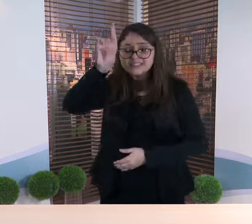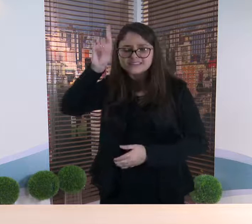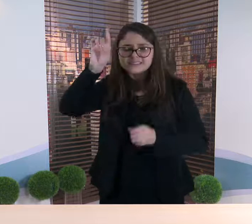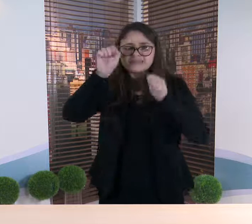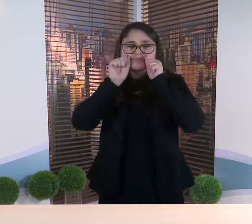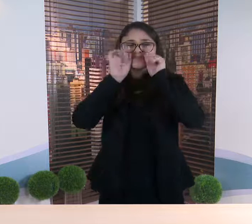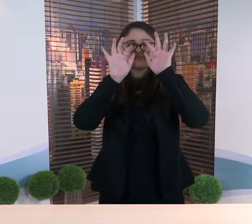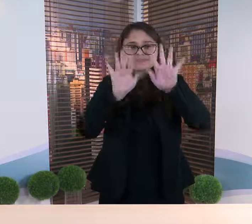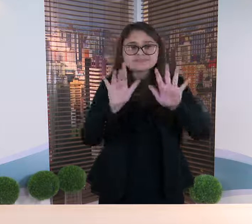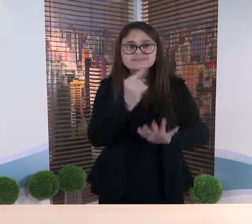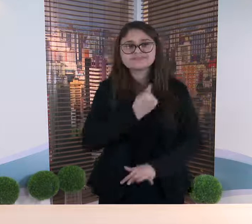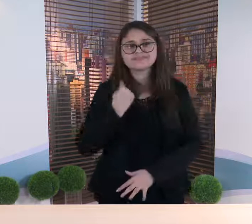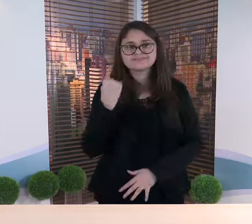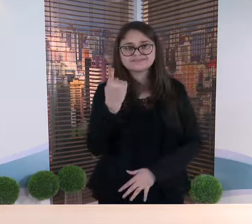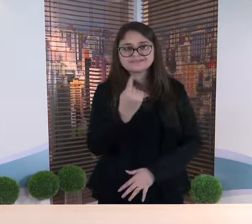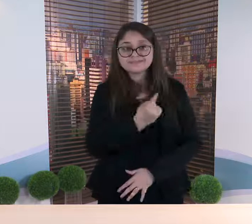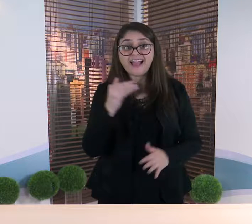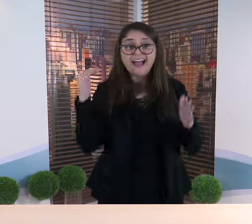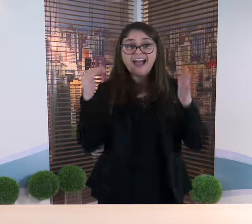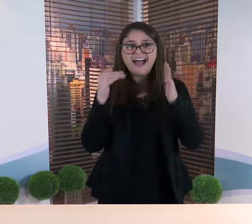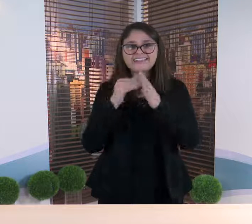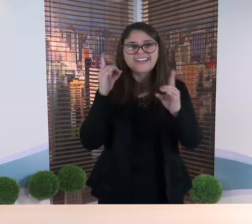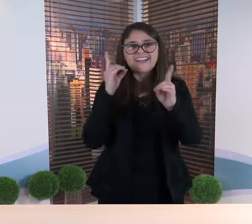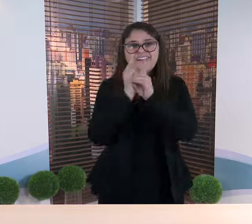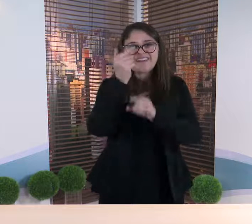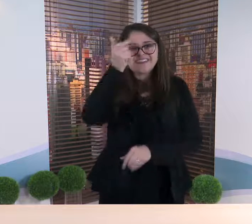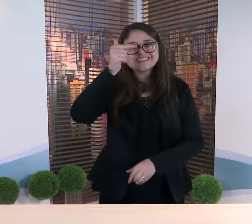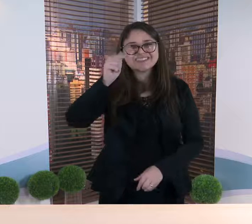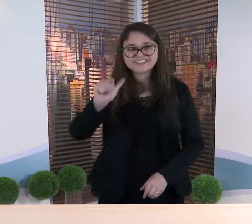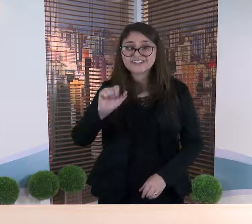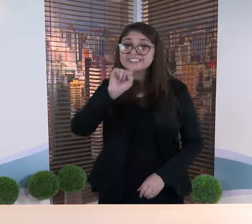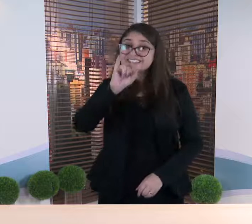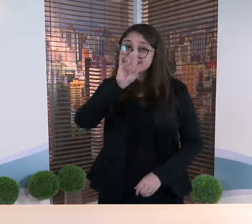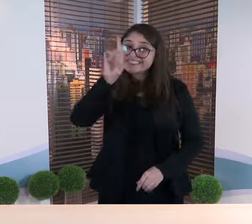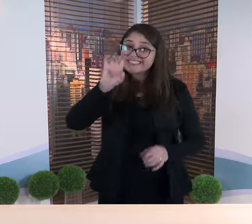Deus nos abençoe e até o próximo encontro, se Ele permitir.